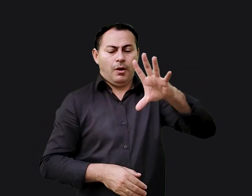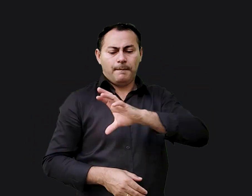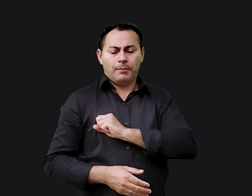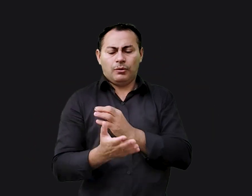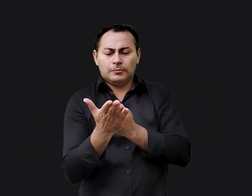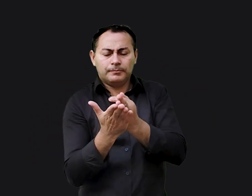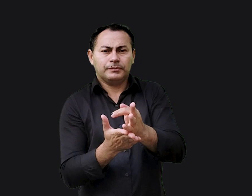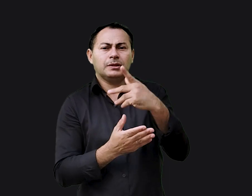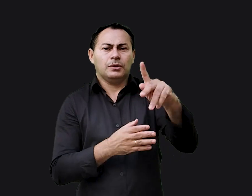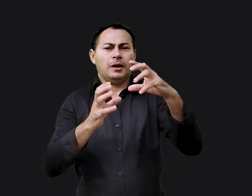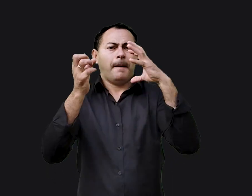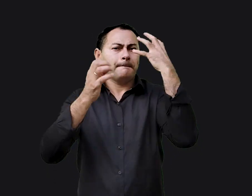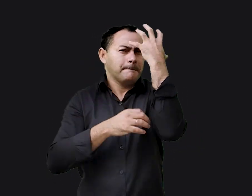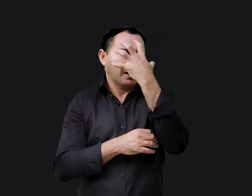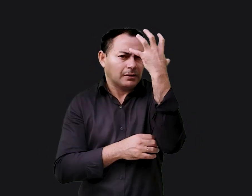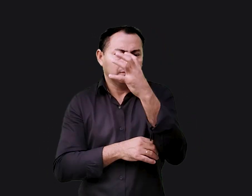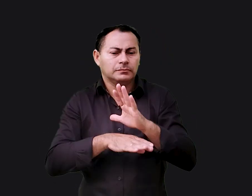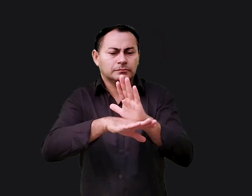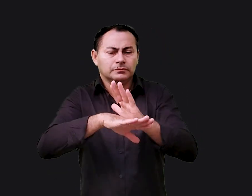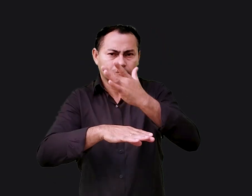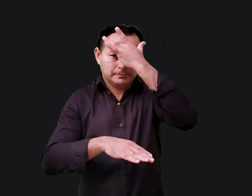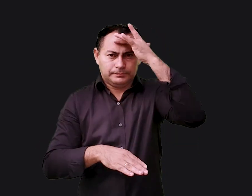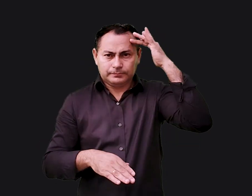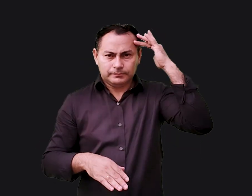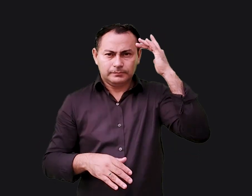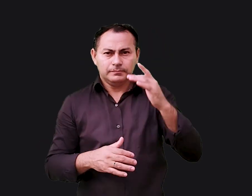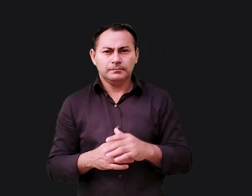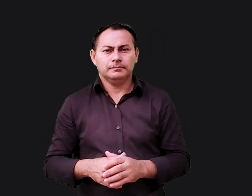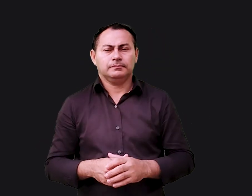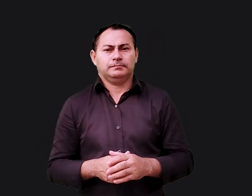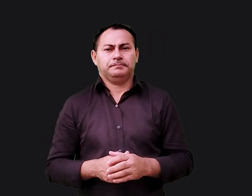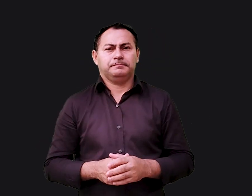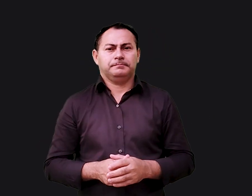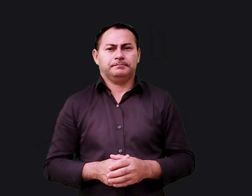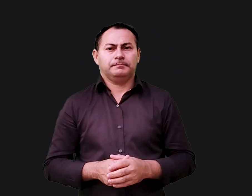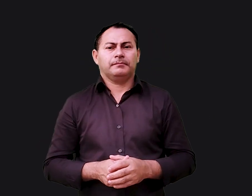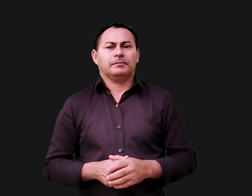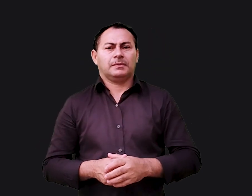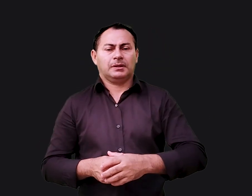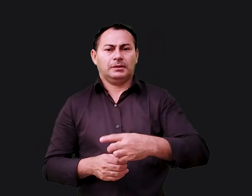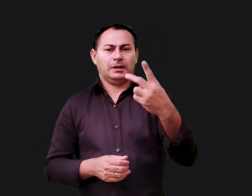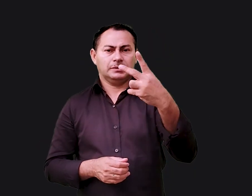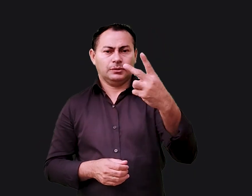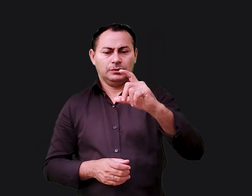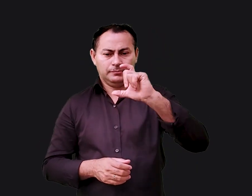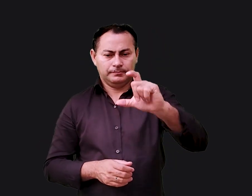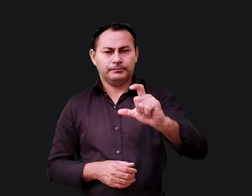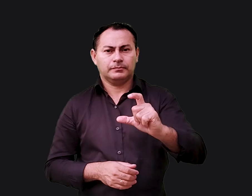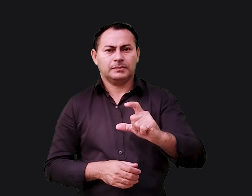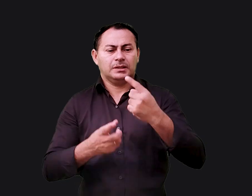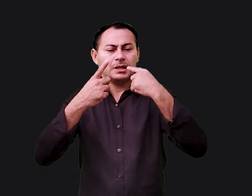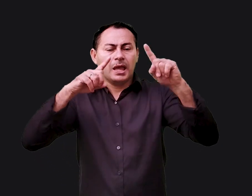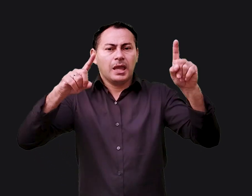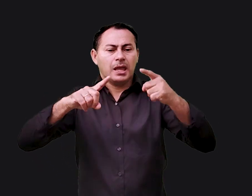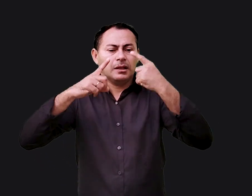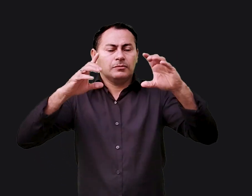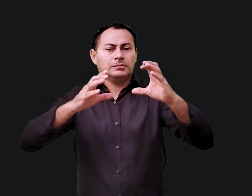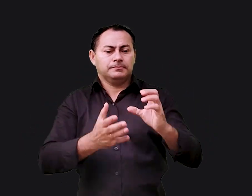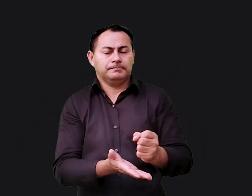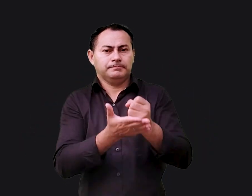amor leal e por suas Maravilhas em favor dos homens na segunda estrofe desse hino